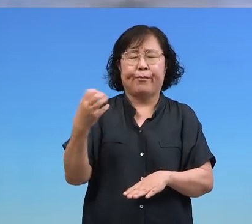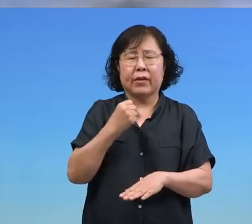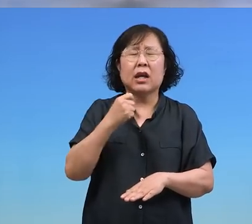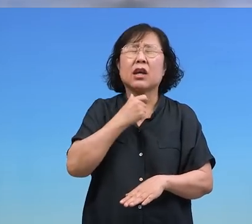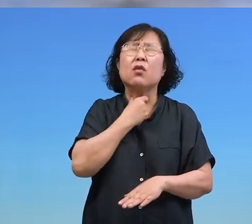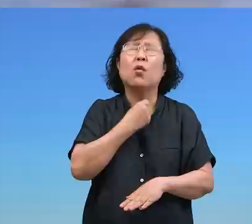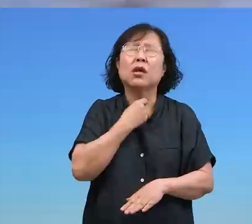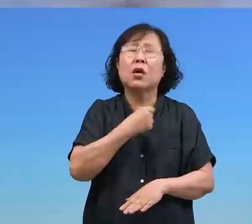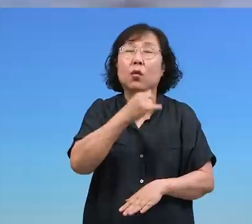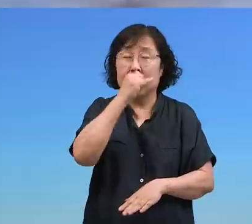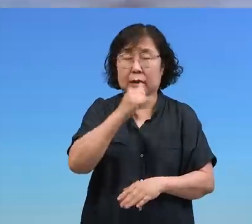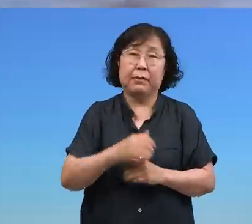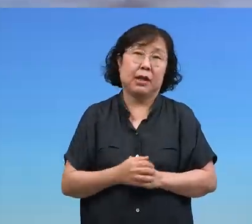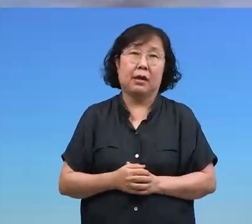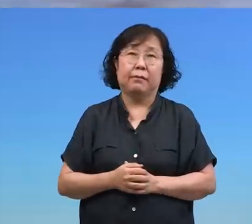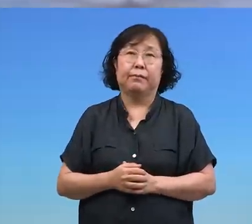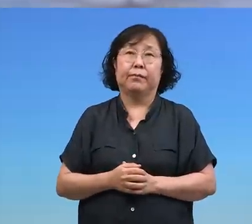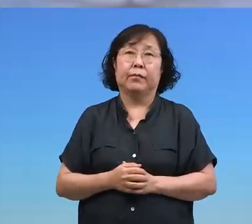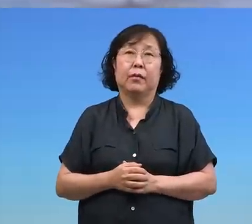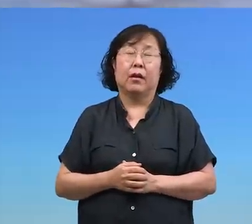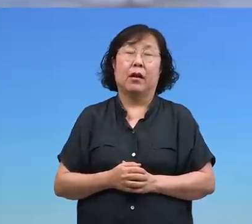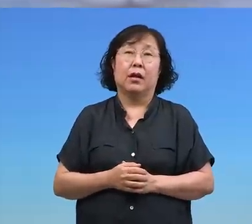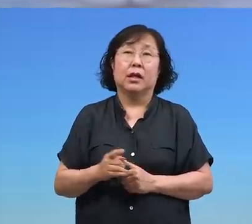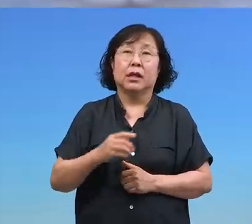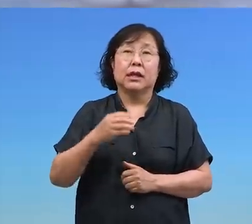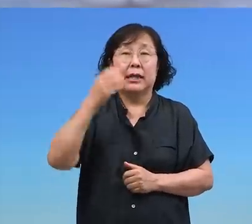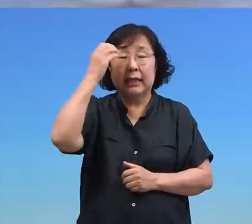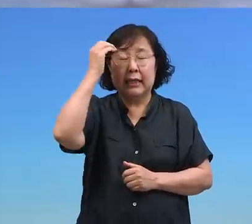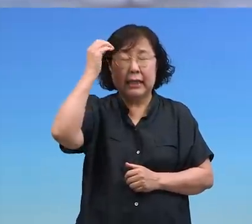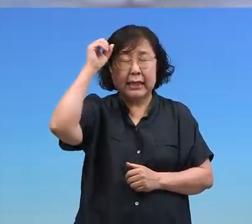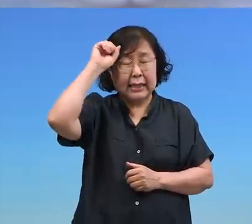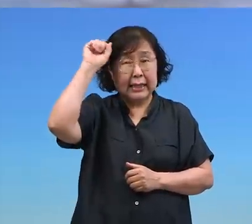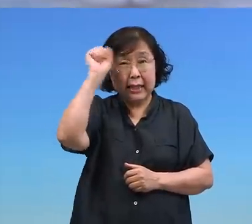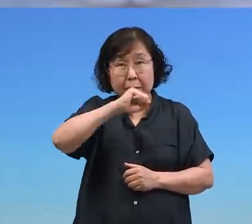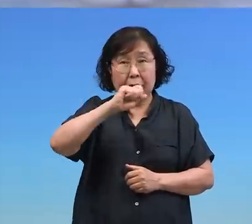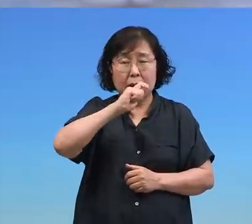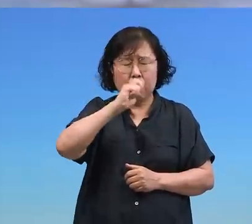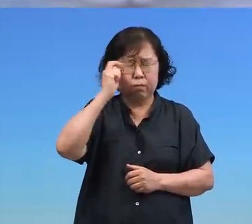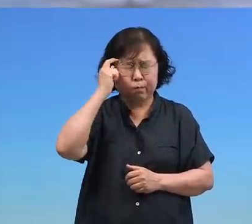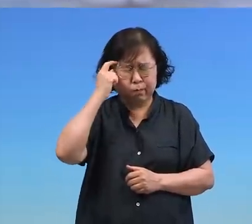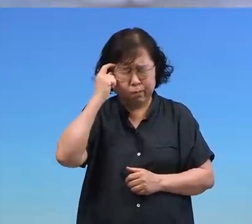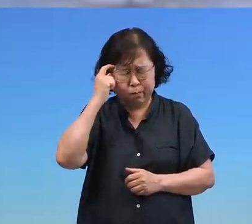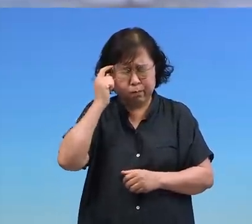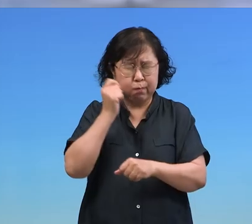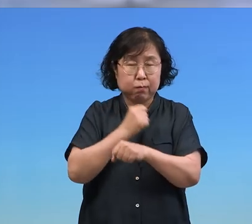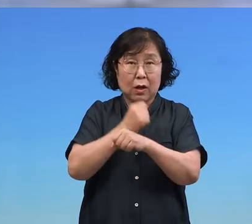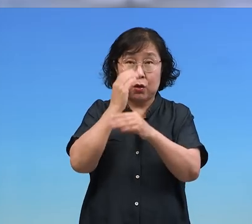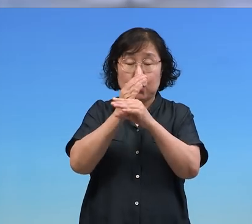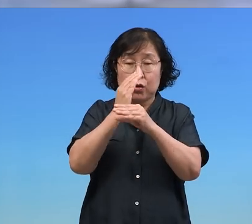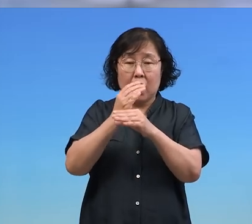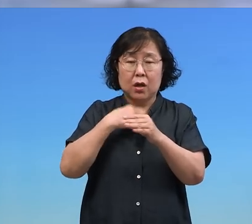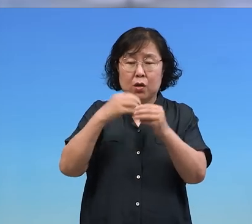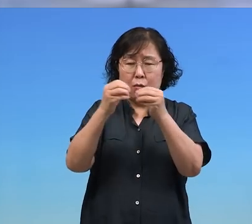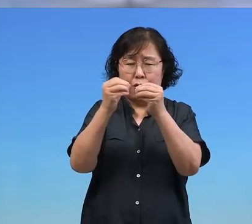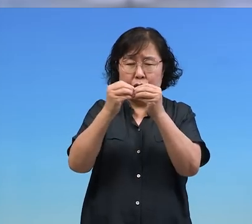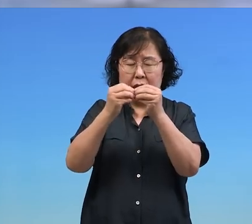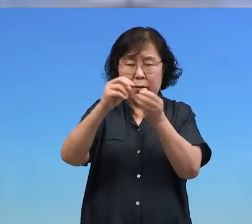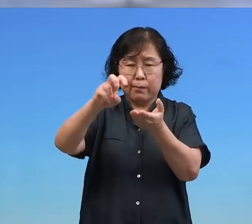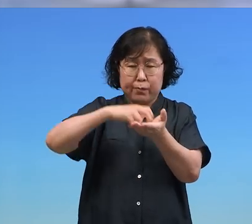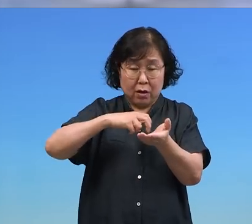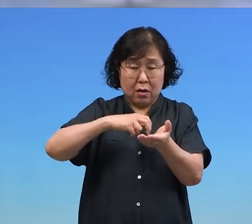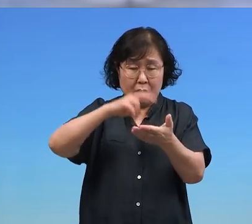사실 저는 그 새벽에 묵상하다가 이제 그 글을 읽으면서